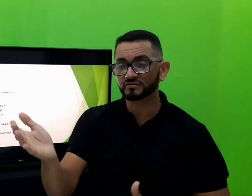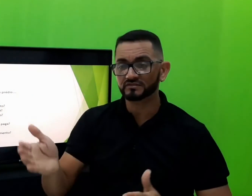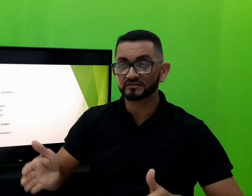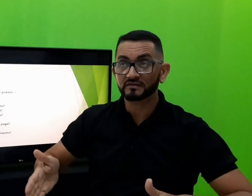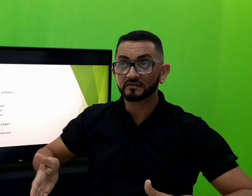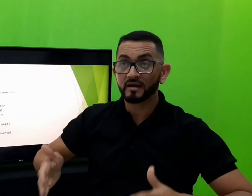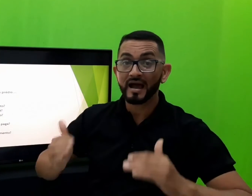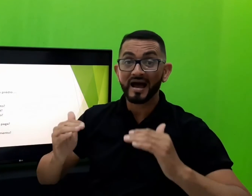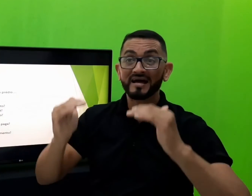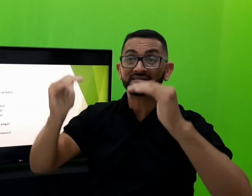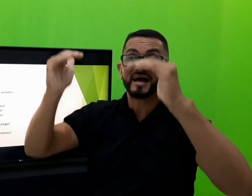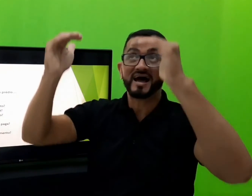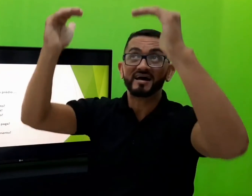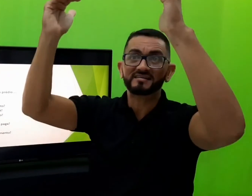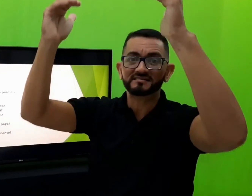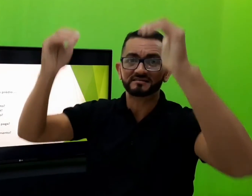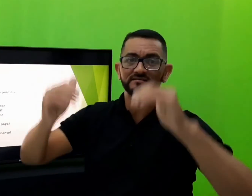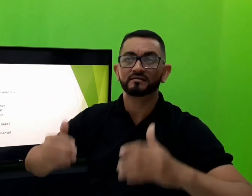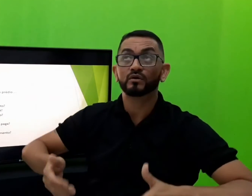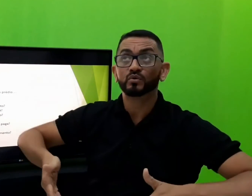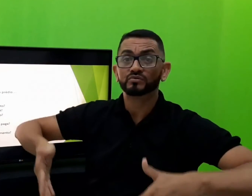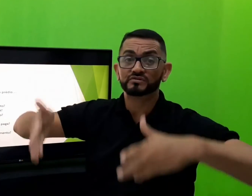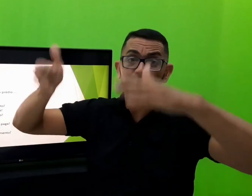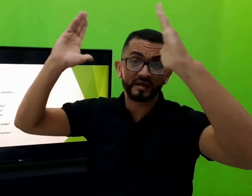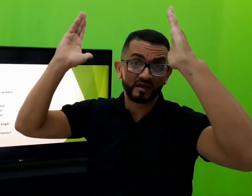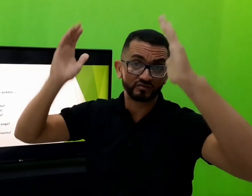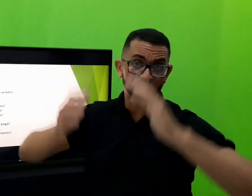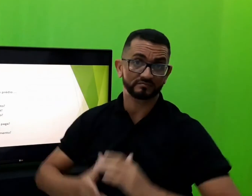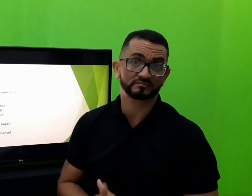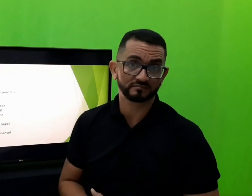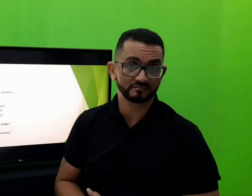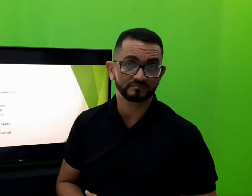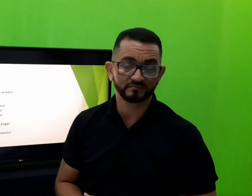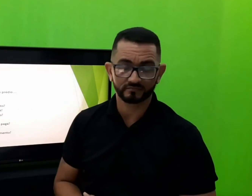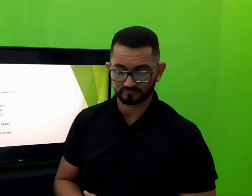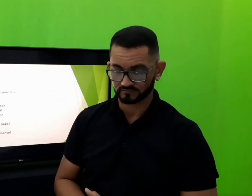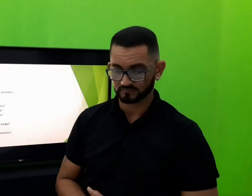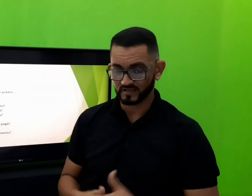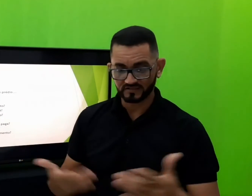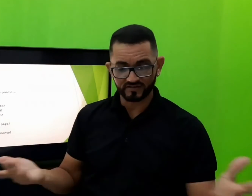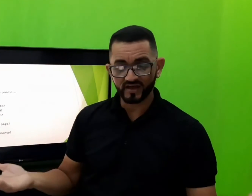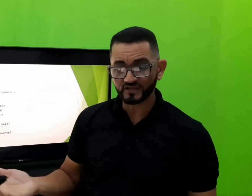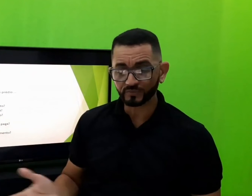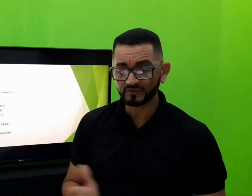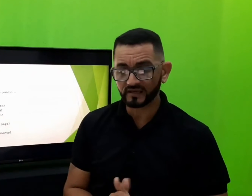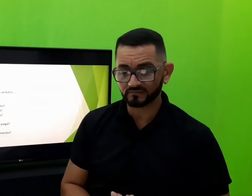Quantos andares seu prédio? Você vai responder